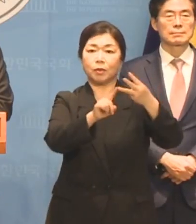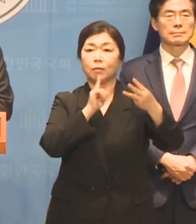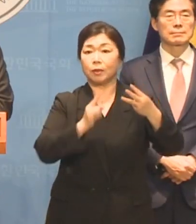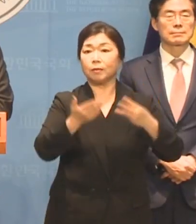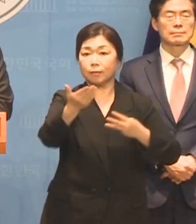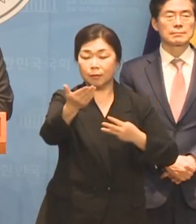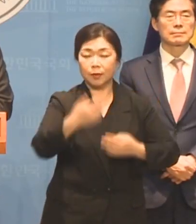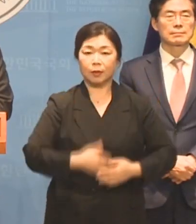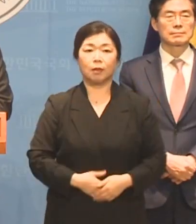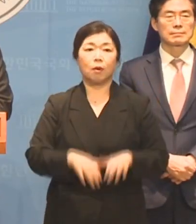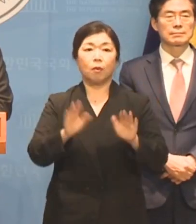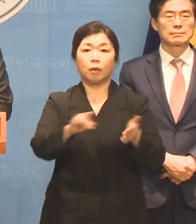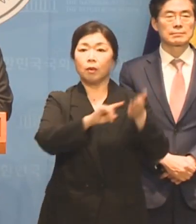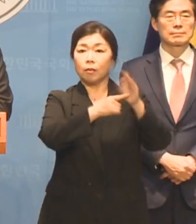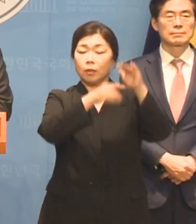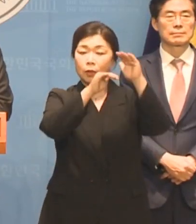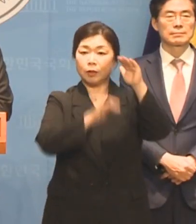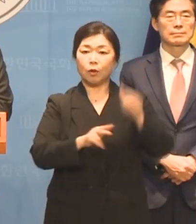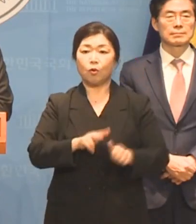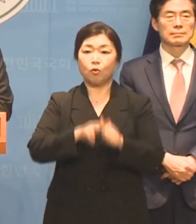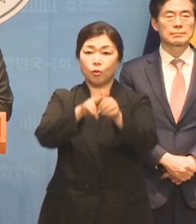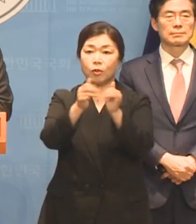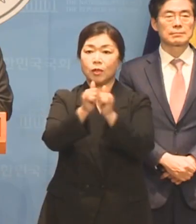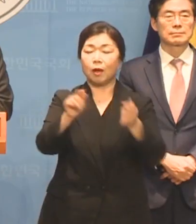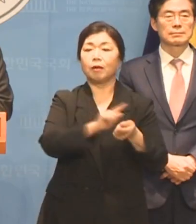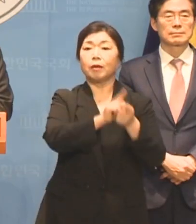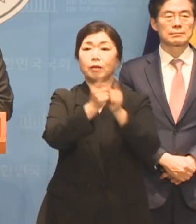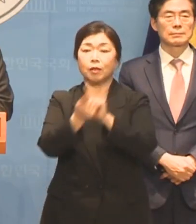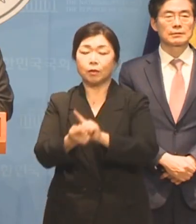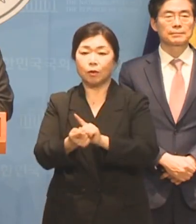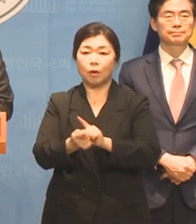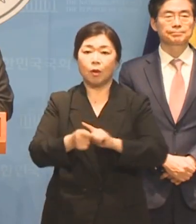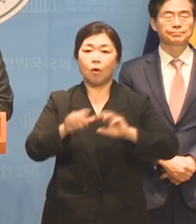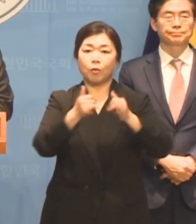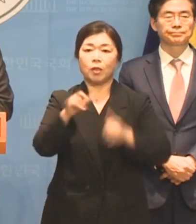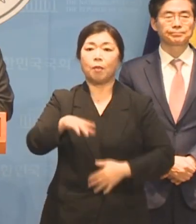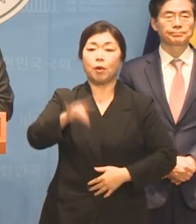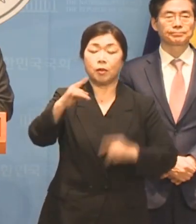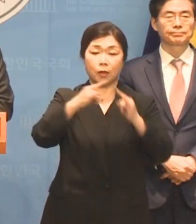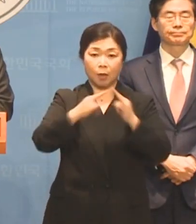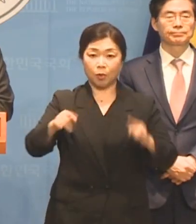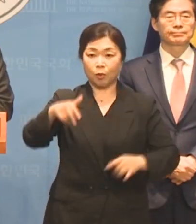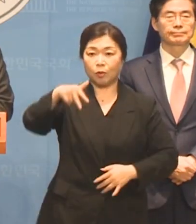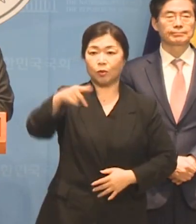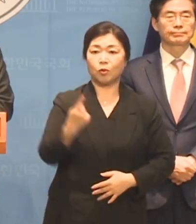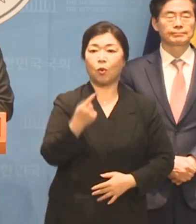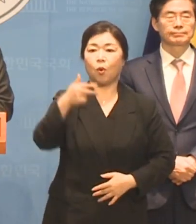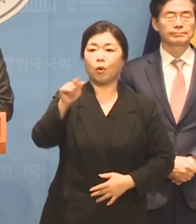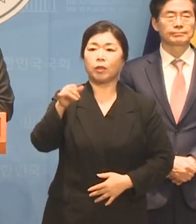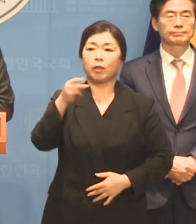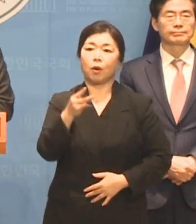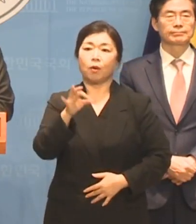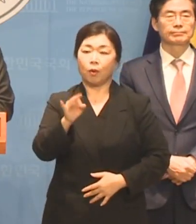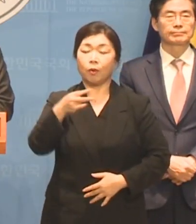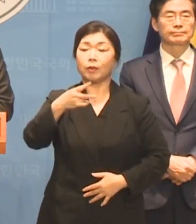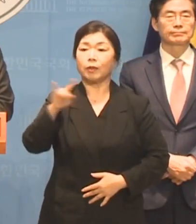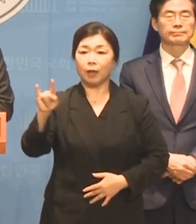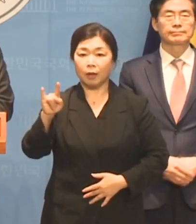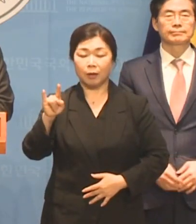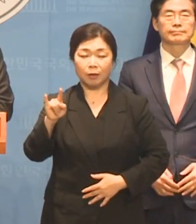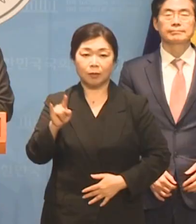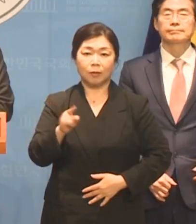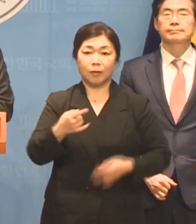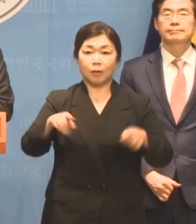발표합니다. 오늘 발표는 후보를 대신해서 국민먼저 캠프 조경태